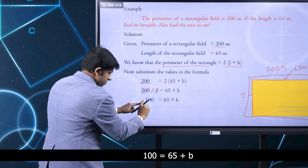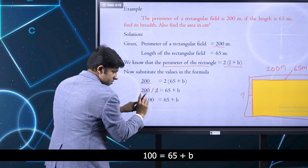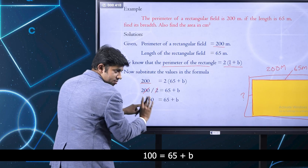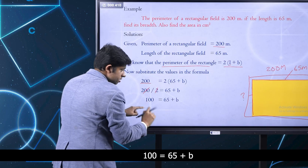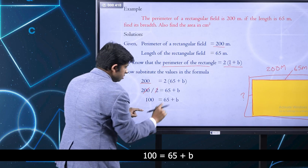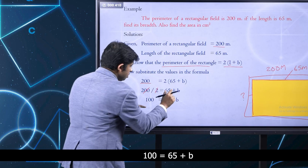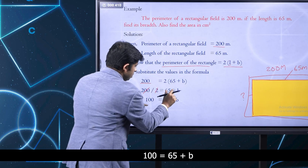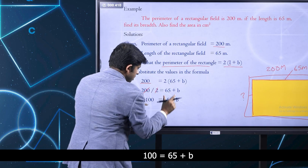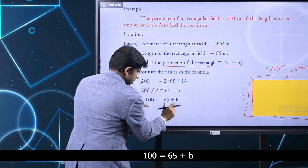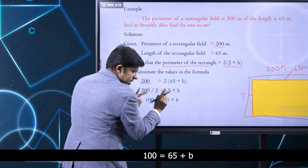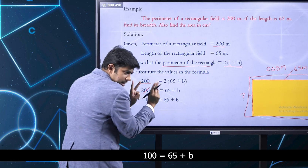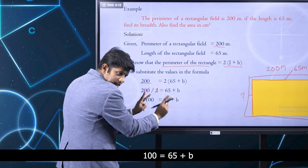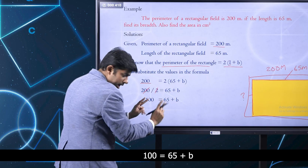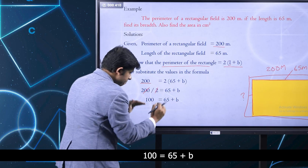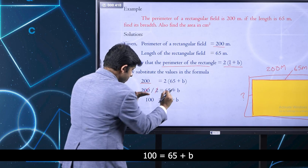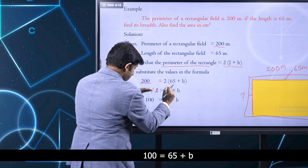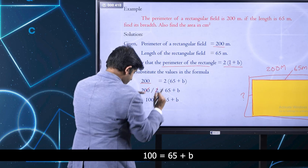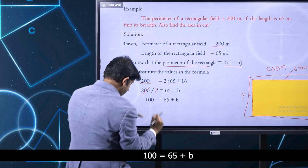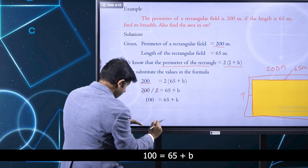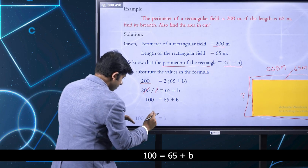शंभर इज इक्वल टू 65 प्लस B,